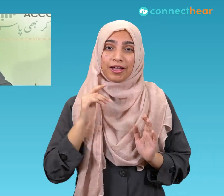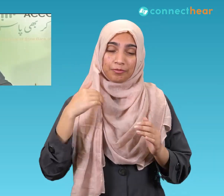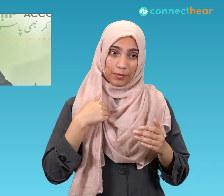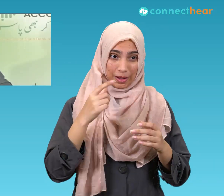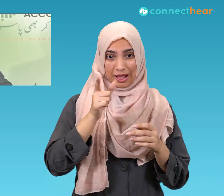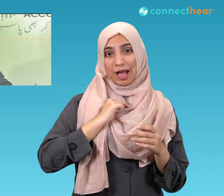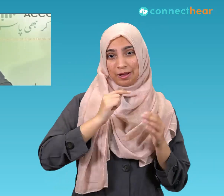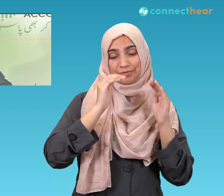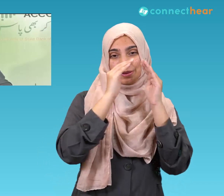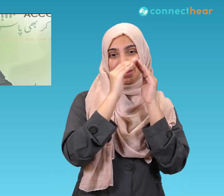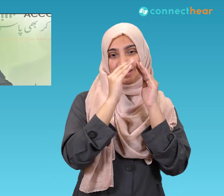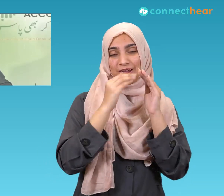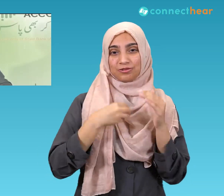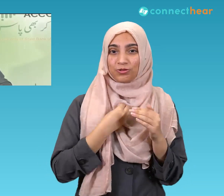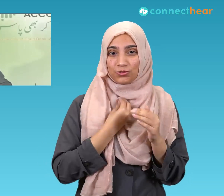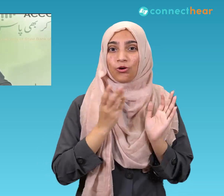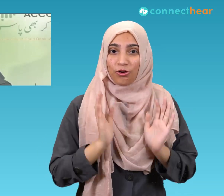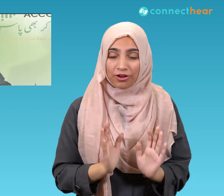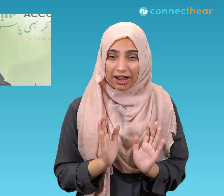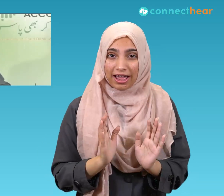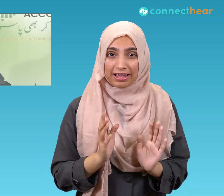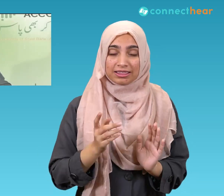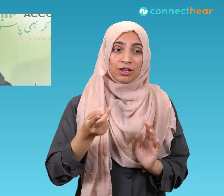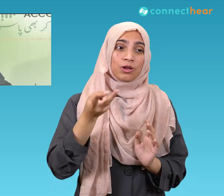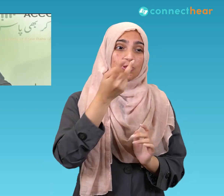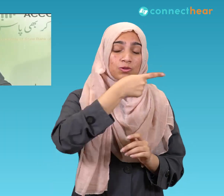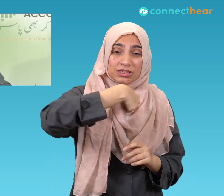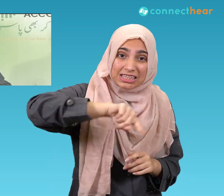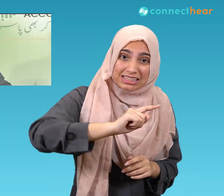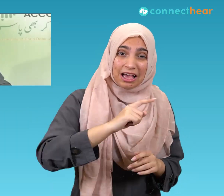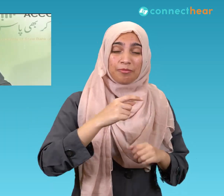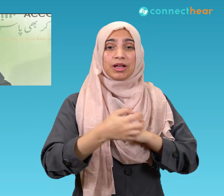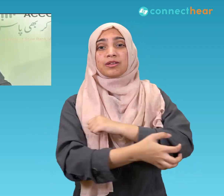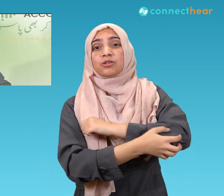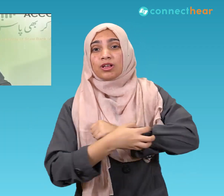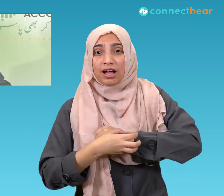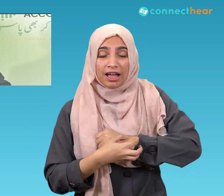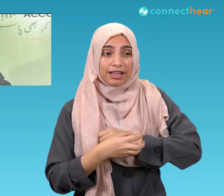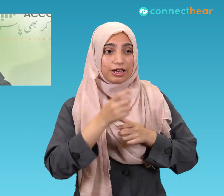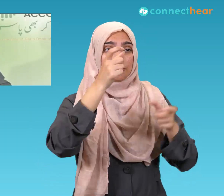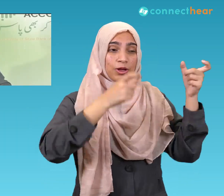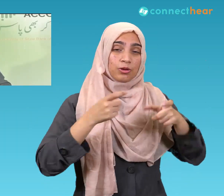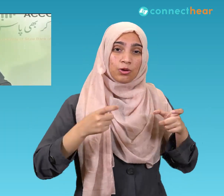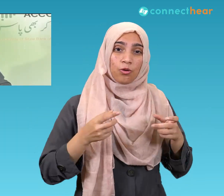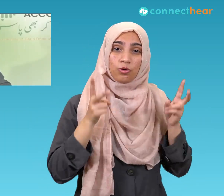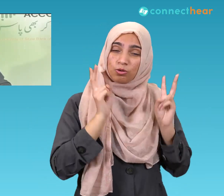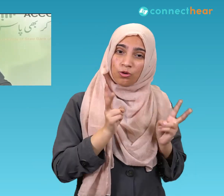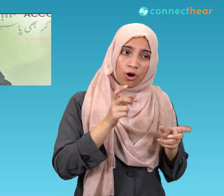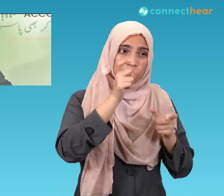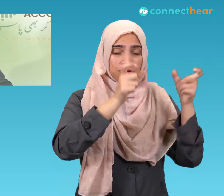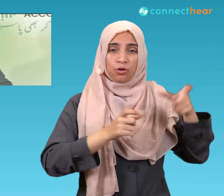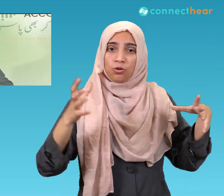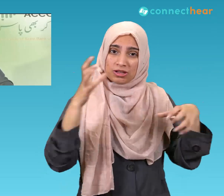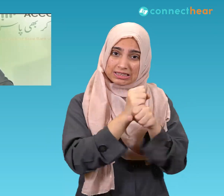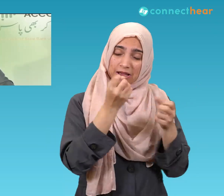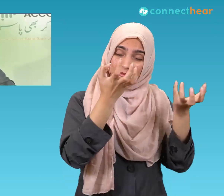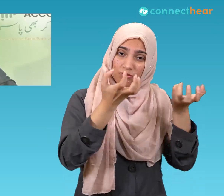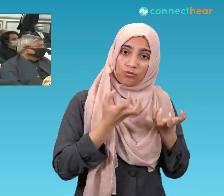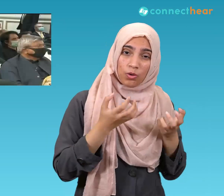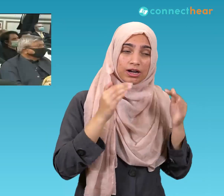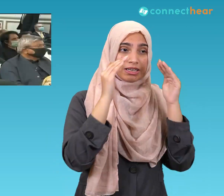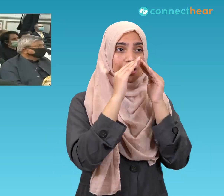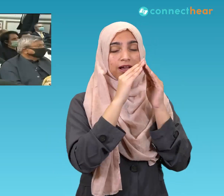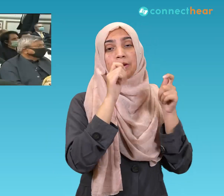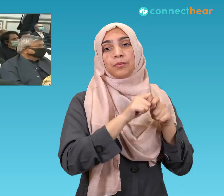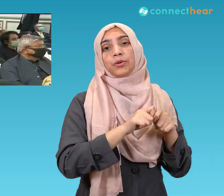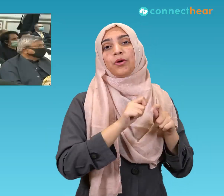ہیں. تو جو عام آدمی ہے, جو تنخواہ دار ہے, جو مزدور ہے, اس کے لیے بڑا امپورٹنٹ ہے کہ یہ ایک ہاؤسنگ کے